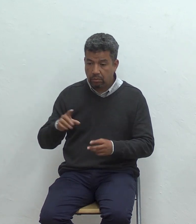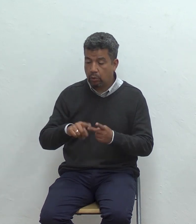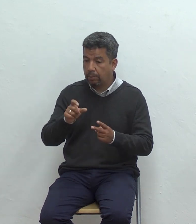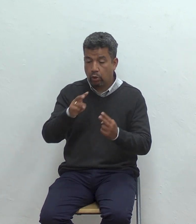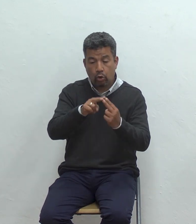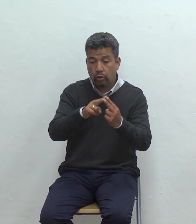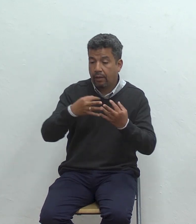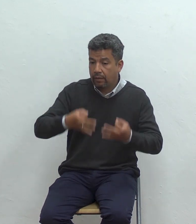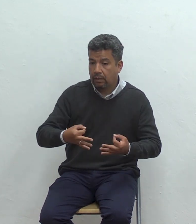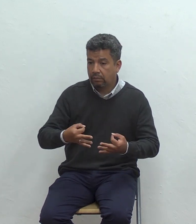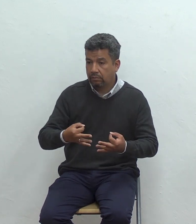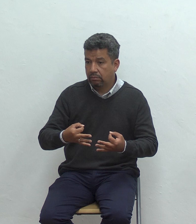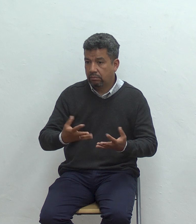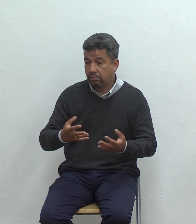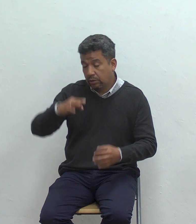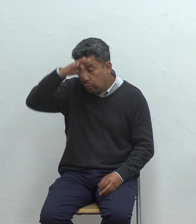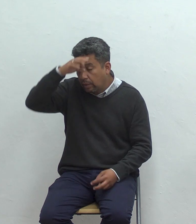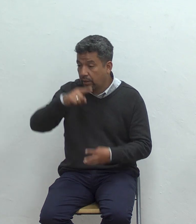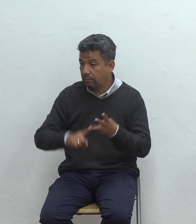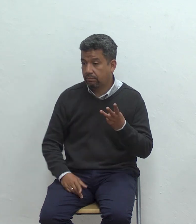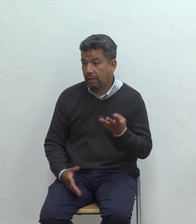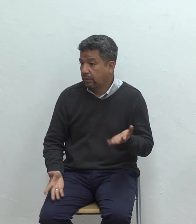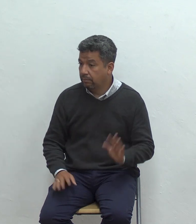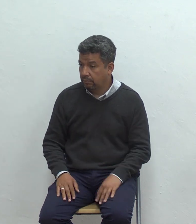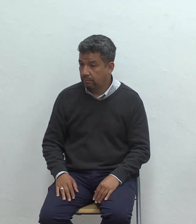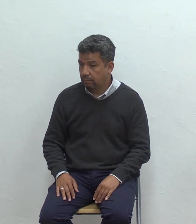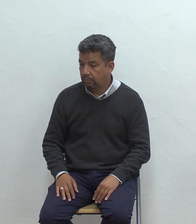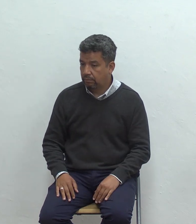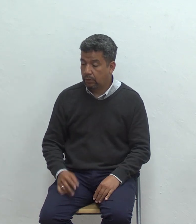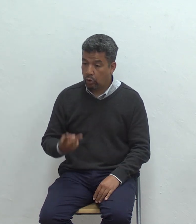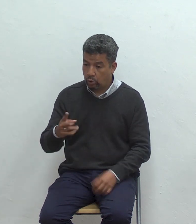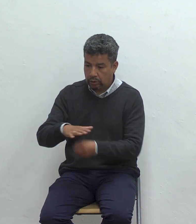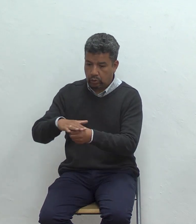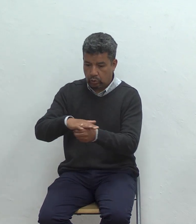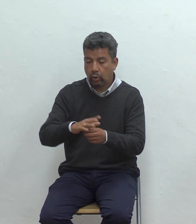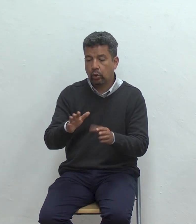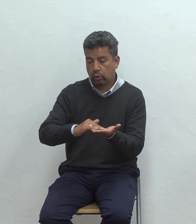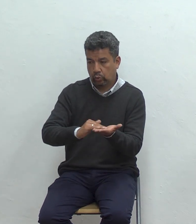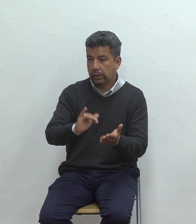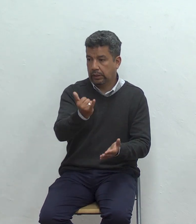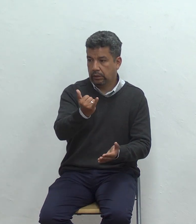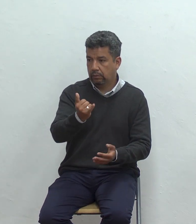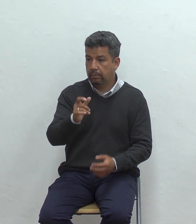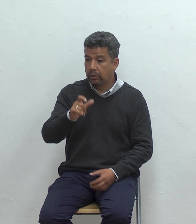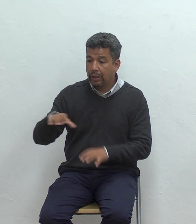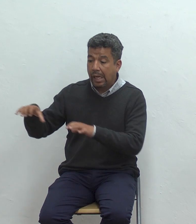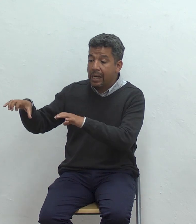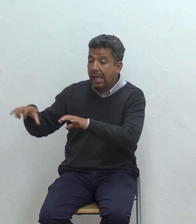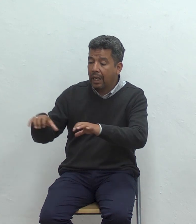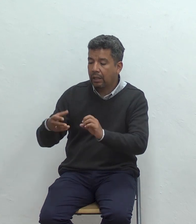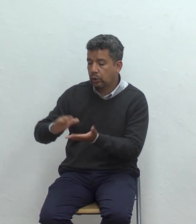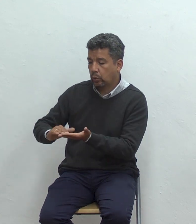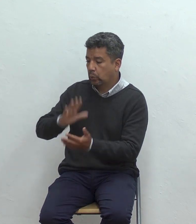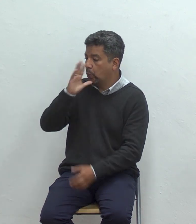conoce la verdad, pues es un ¿qué? Ignorante. En 2 de los casos hay solución. En el del perverso no hay